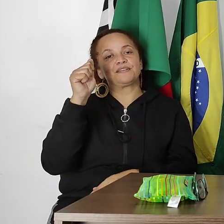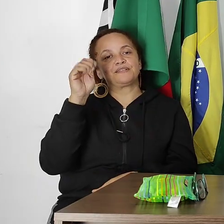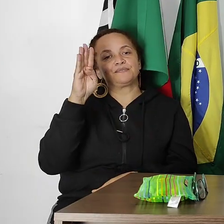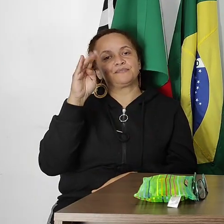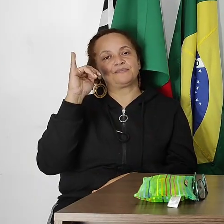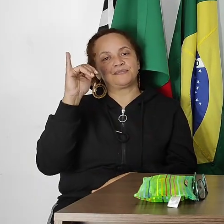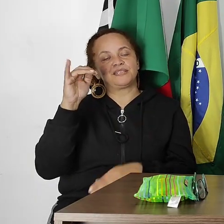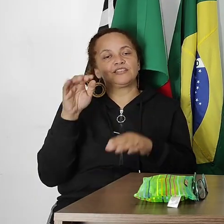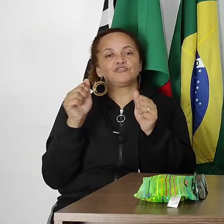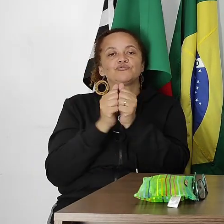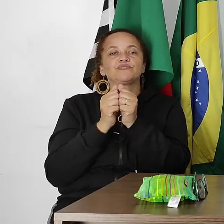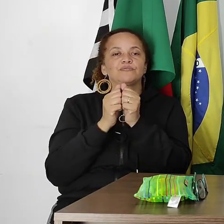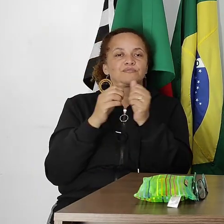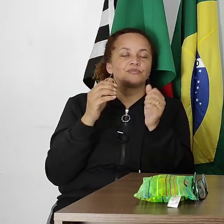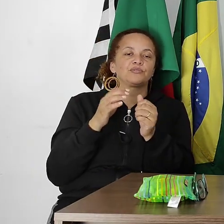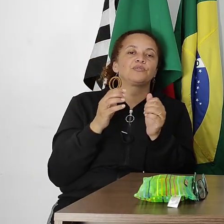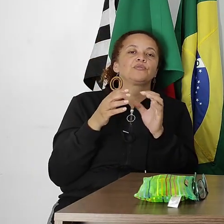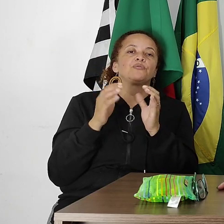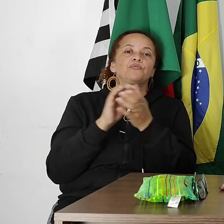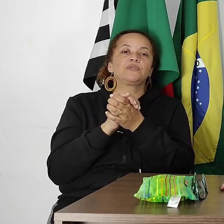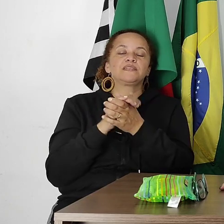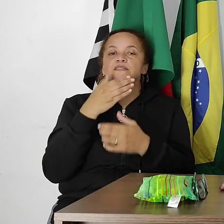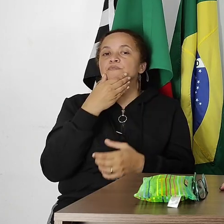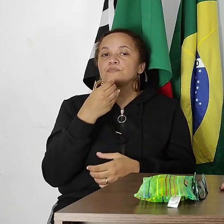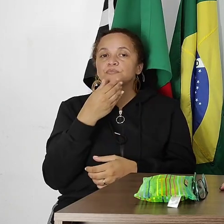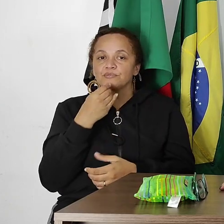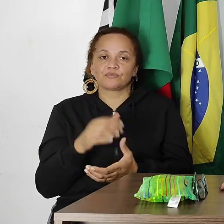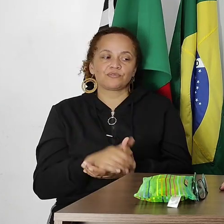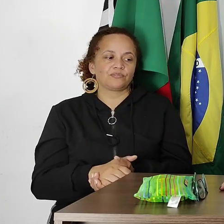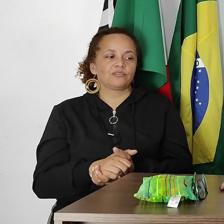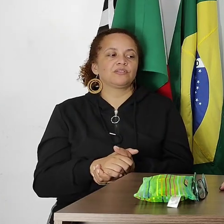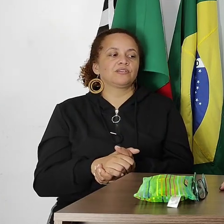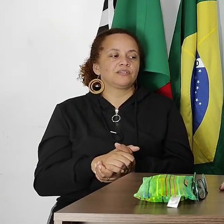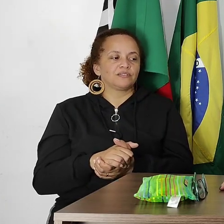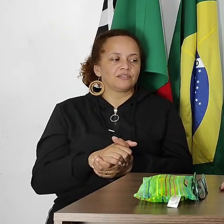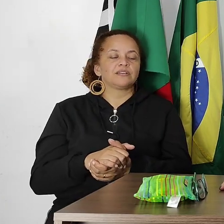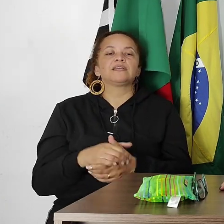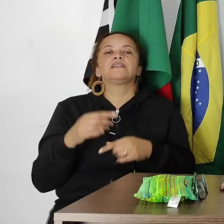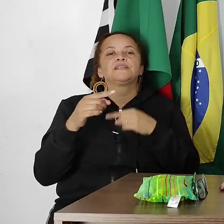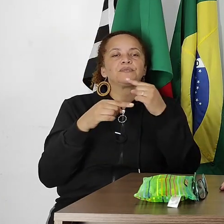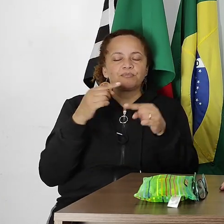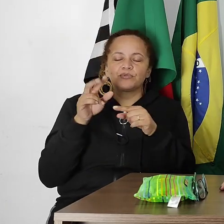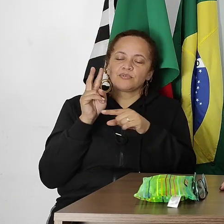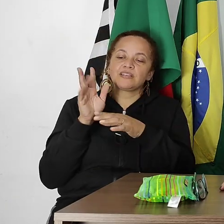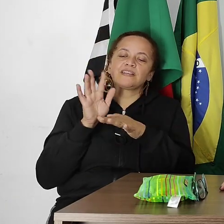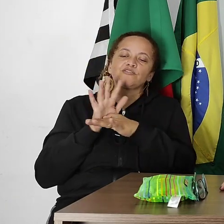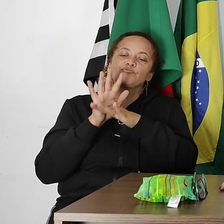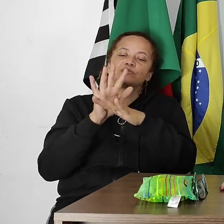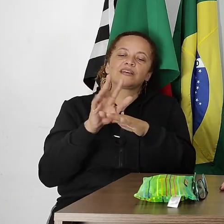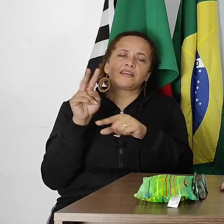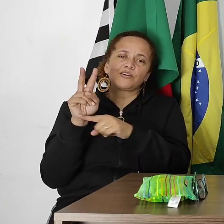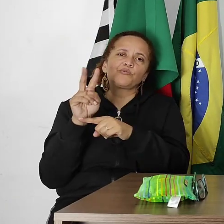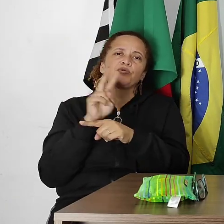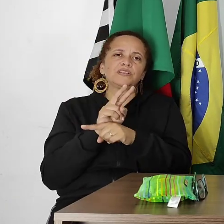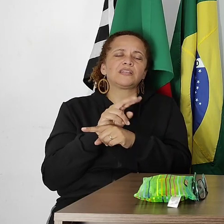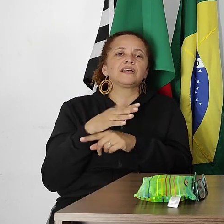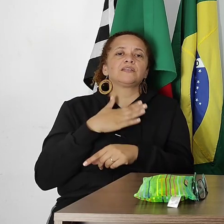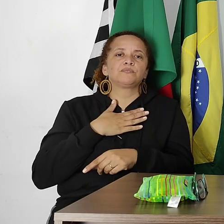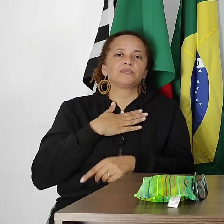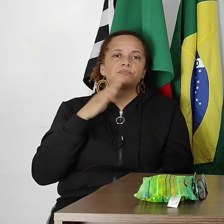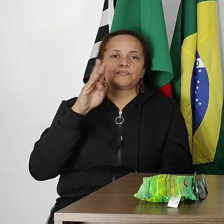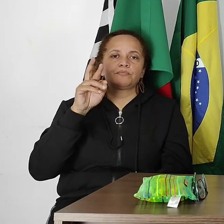deram, com o Bruno, né? Porque logo que o Gil saiu, o Bruno começou a dar um pouquinho de trabalho, né? Porque antes eu dava